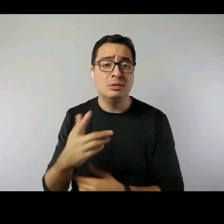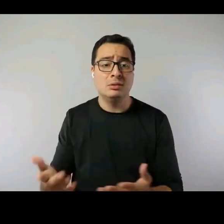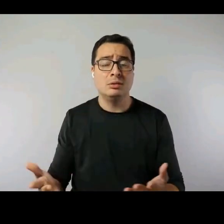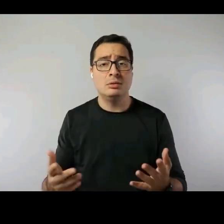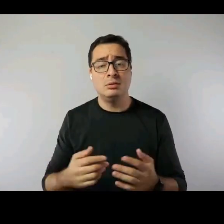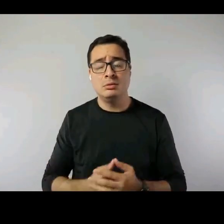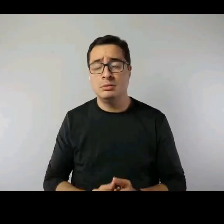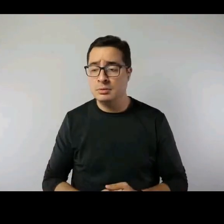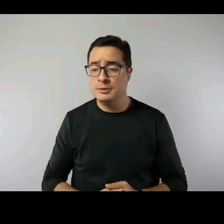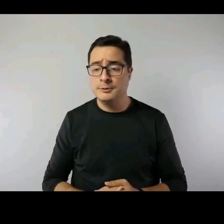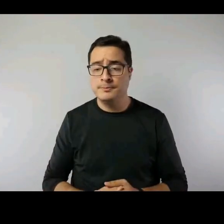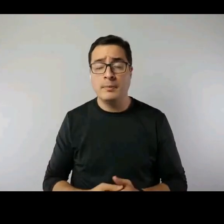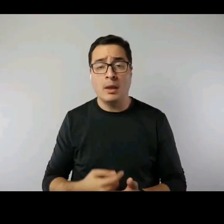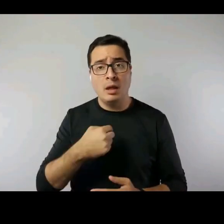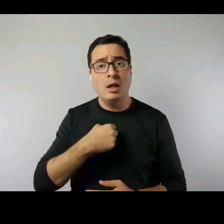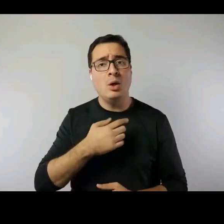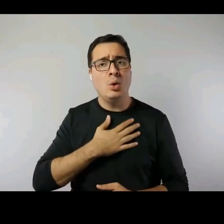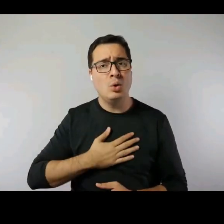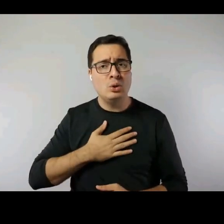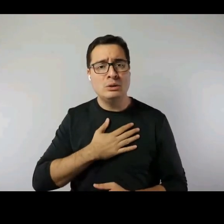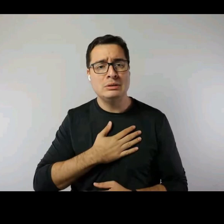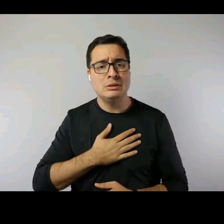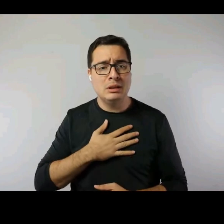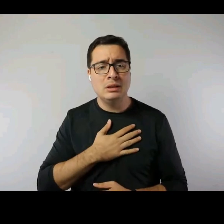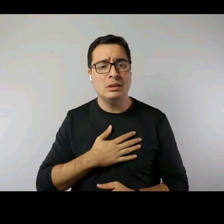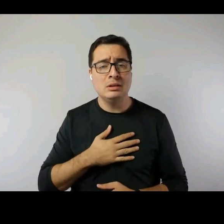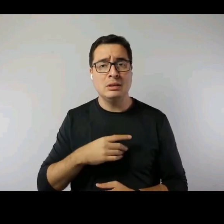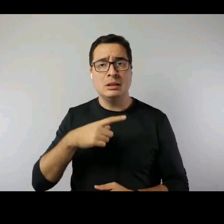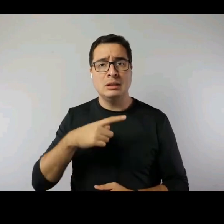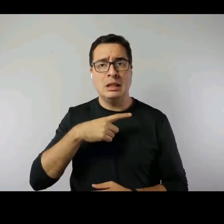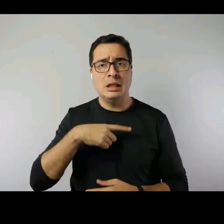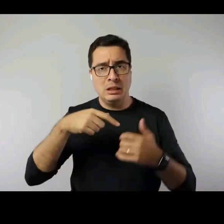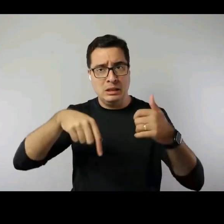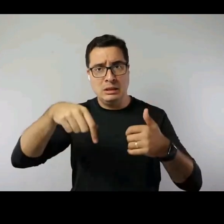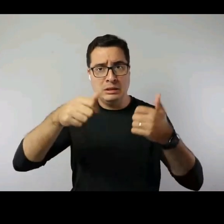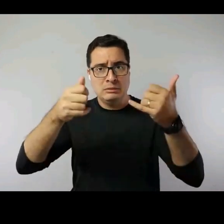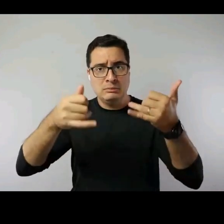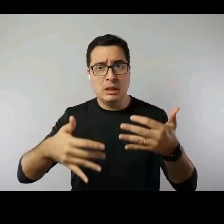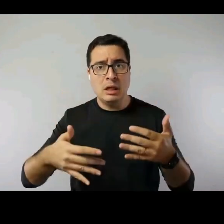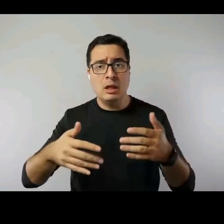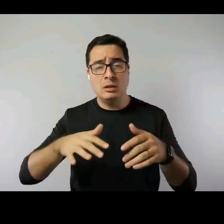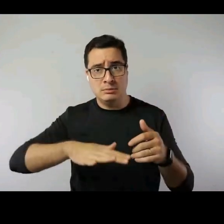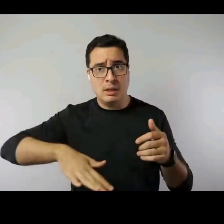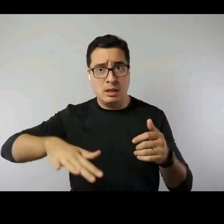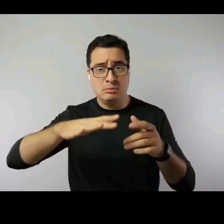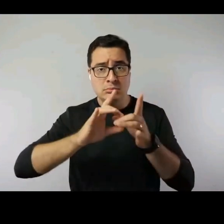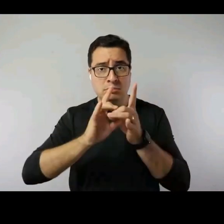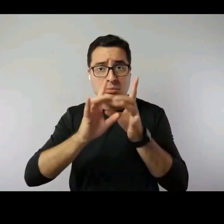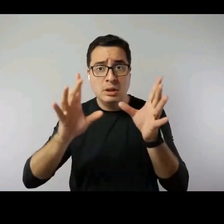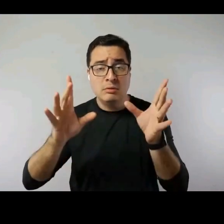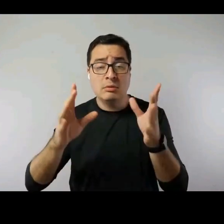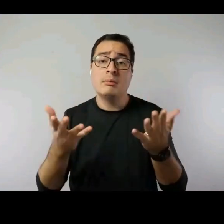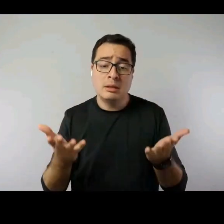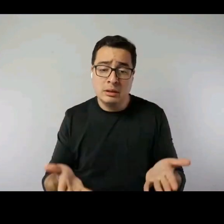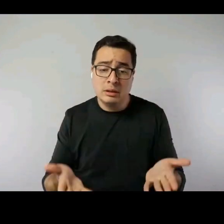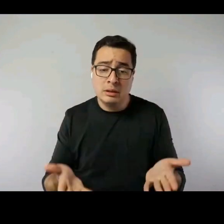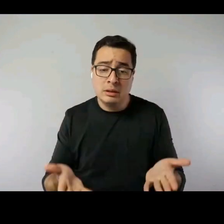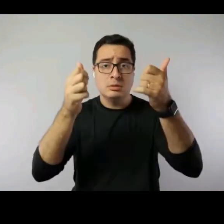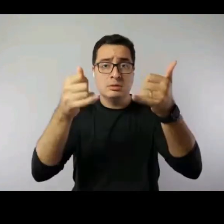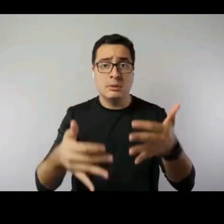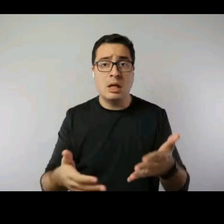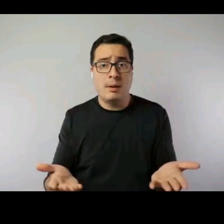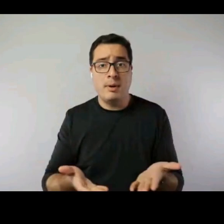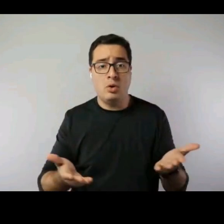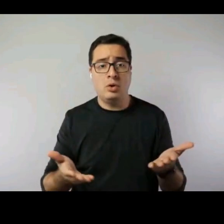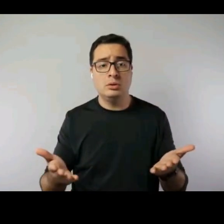assim, eu gostaria de deixar aqui o espaço aberto, mas é isso que eu tenho para trazer hoje, é